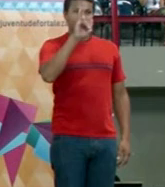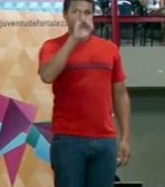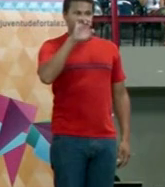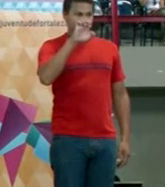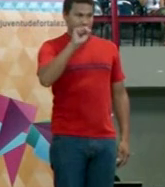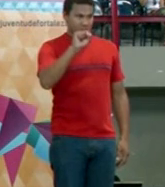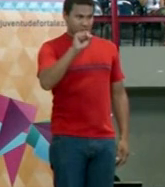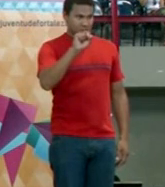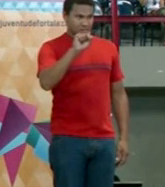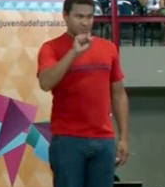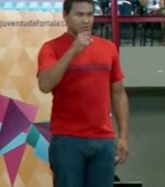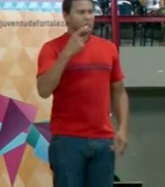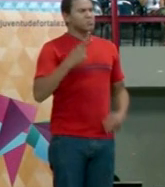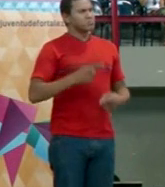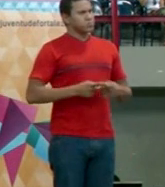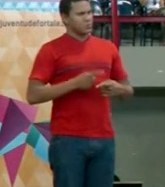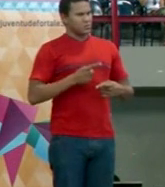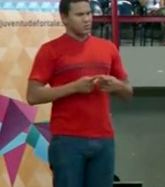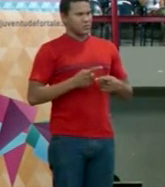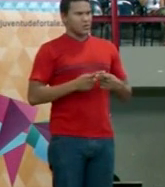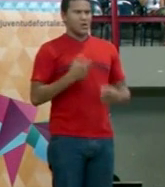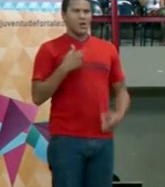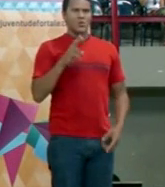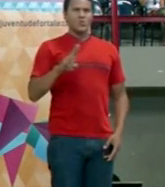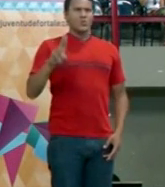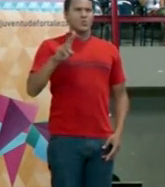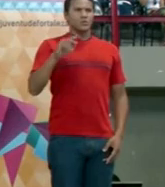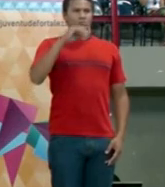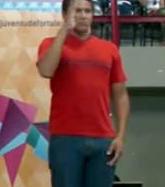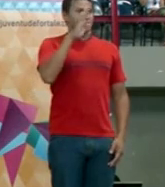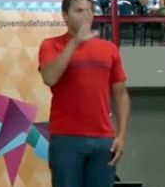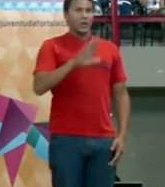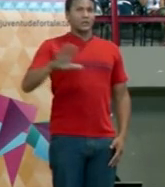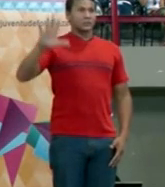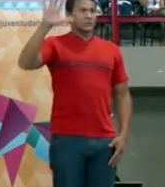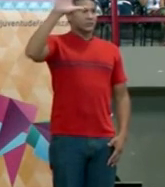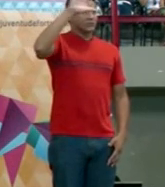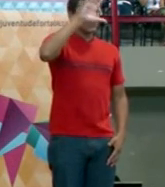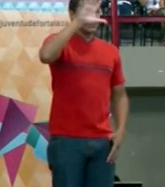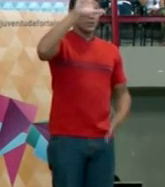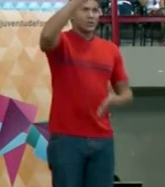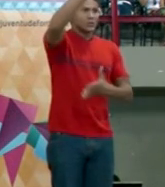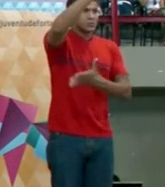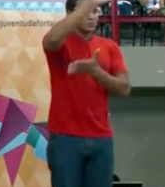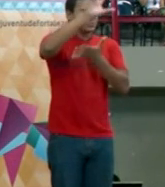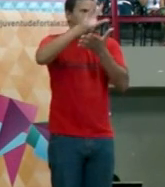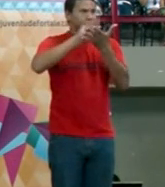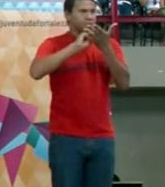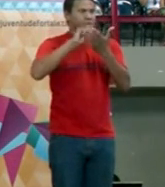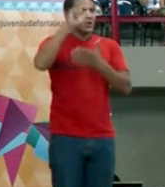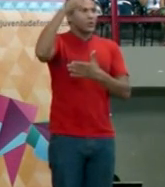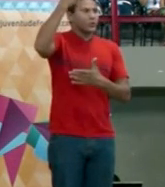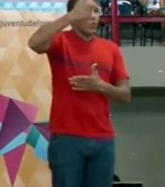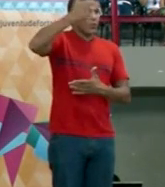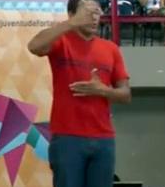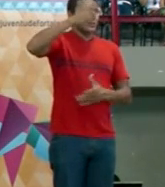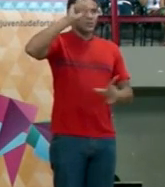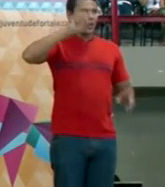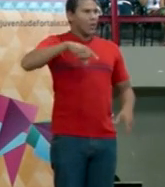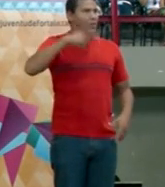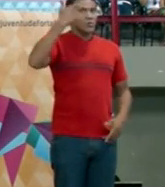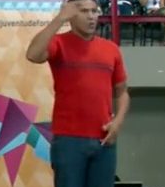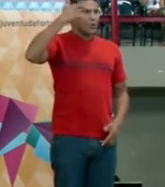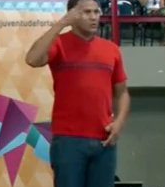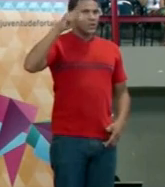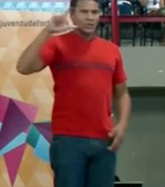razão as selfies têm sido utilizadas? O Brasil é o 2º maior país com o número de selfies postadas.